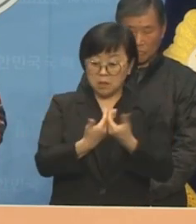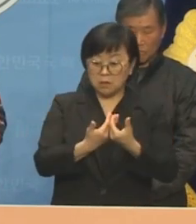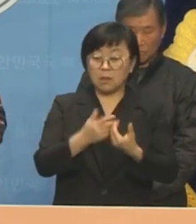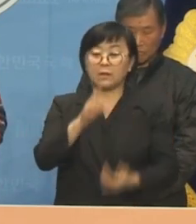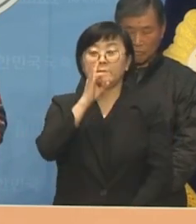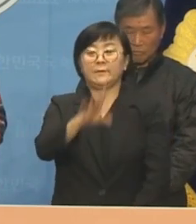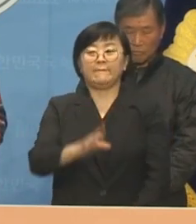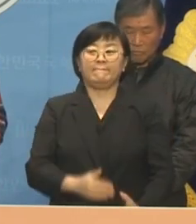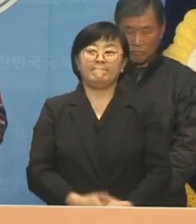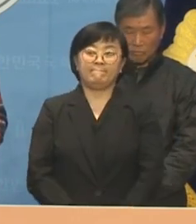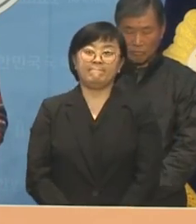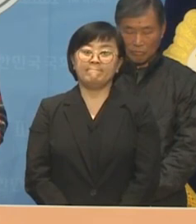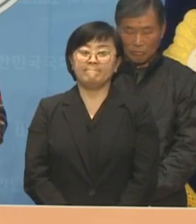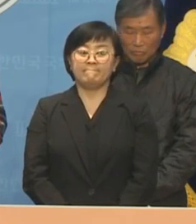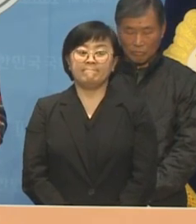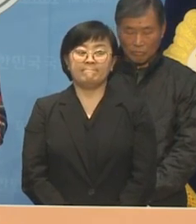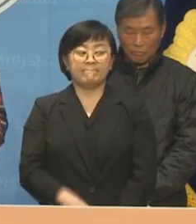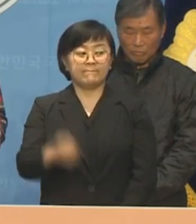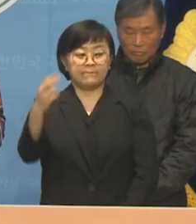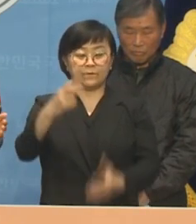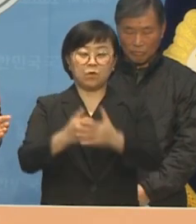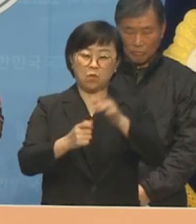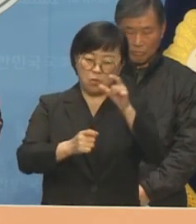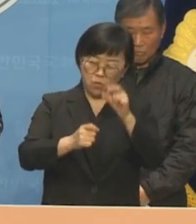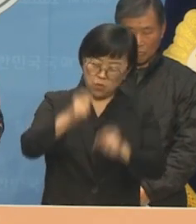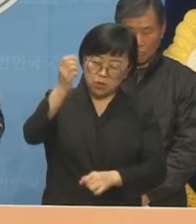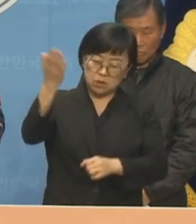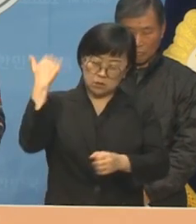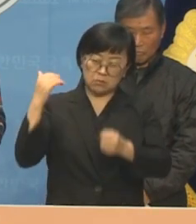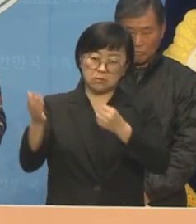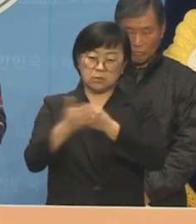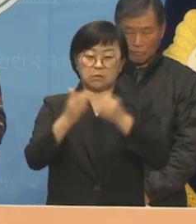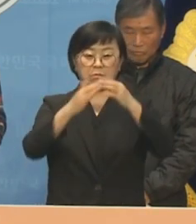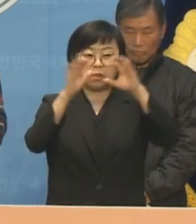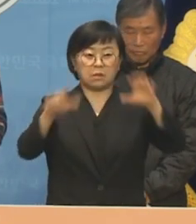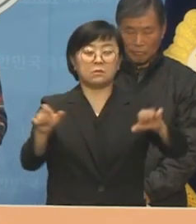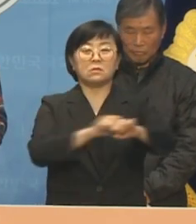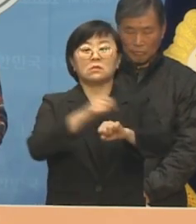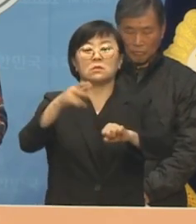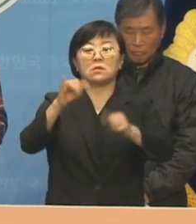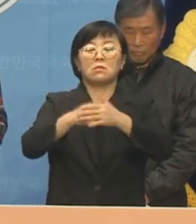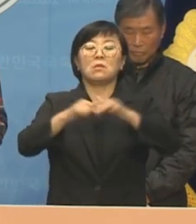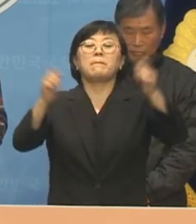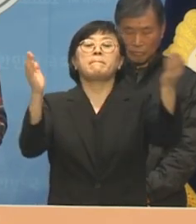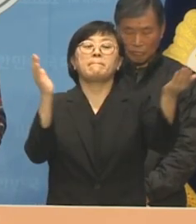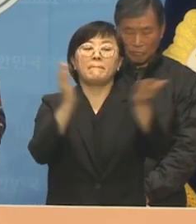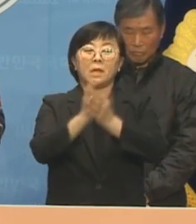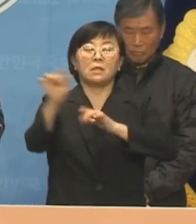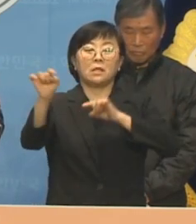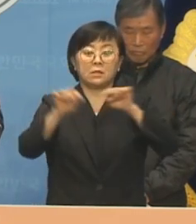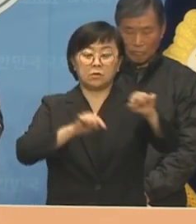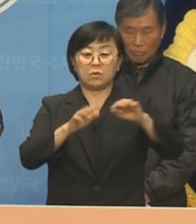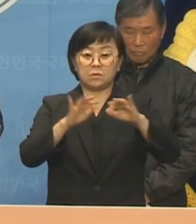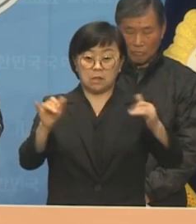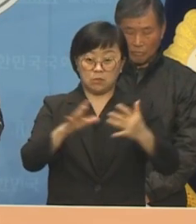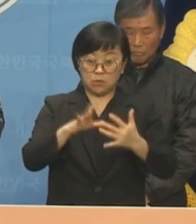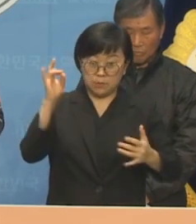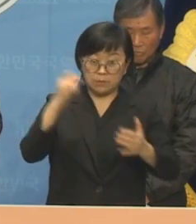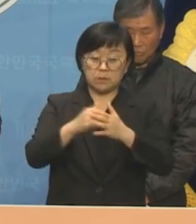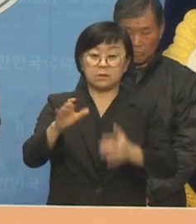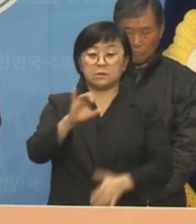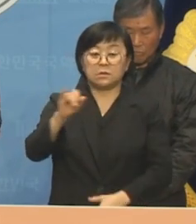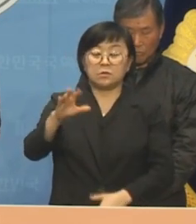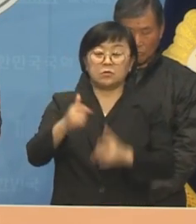없습니다. 그리고 수백 년 동안 이어진 각 마을의 특징에 맞게 지도자들을 뽑아왔습니다. 그런데 그 이장들이